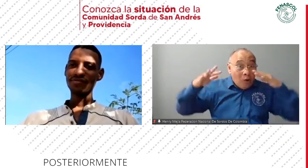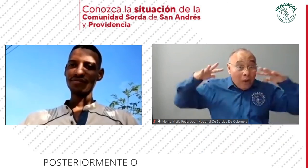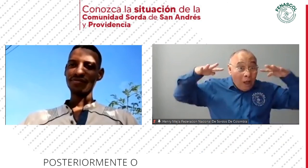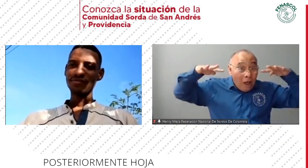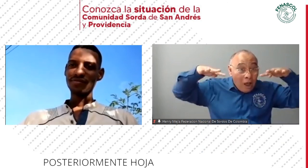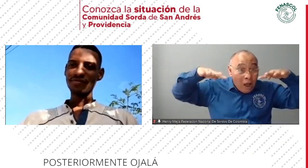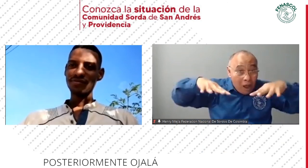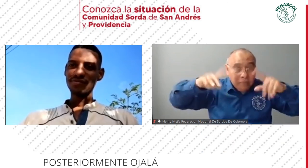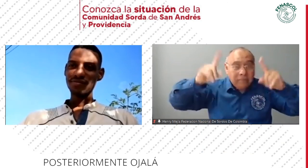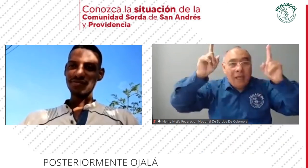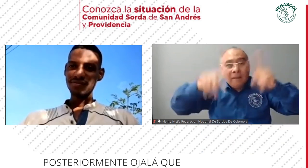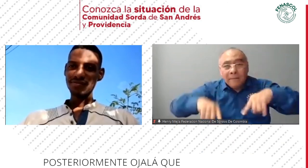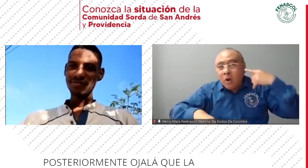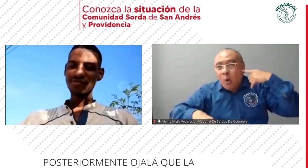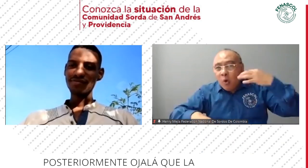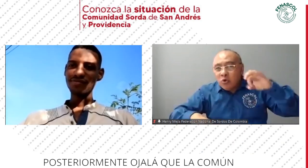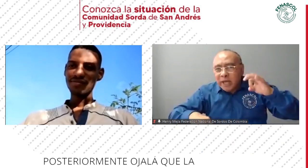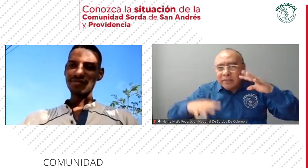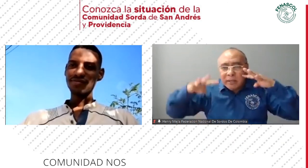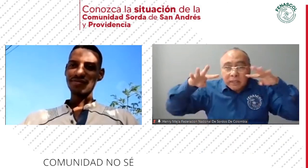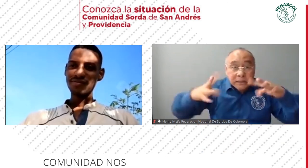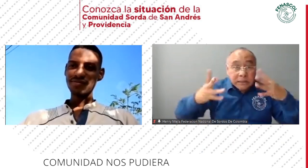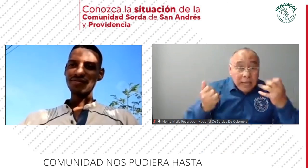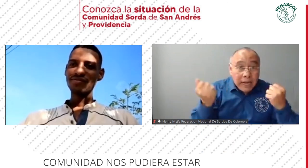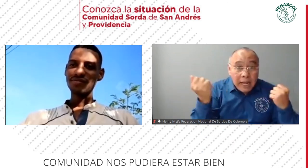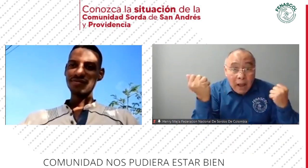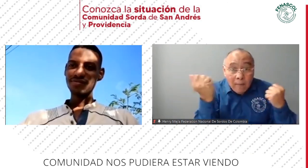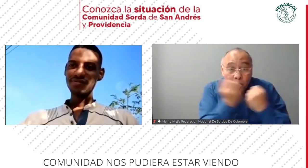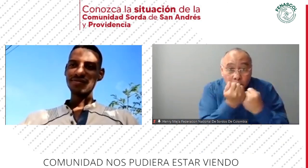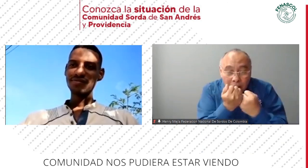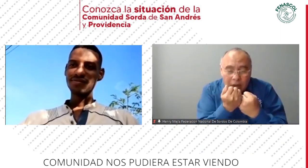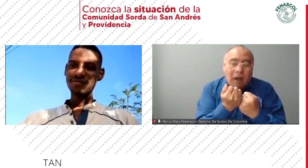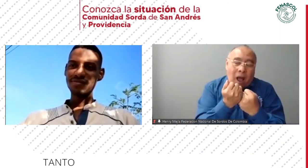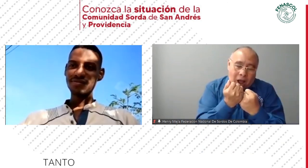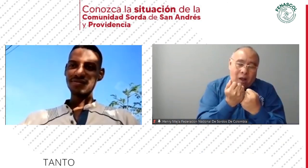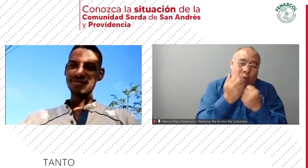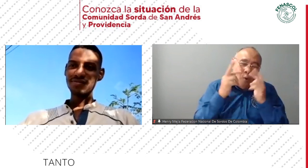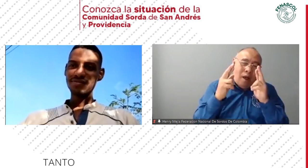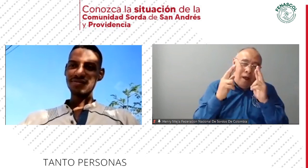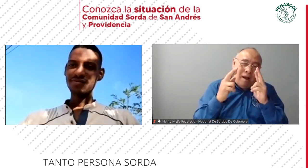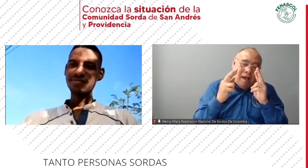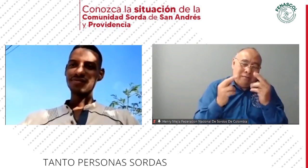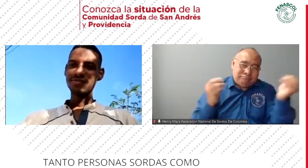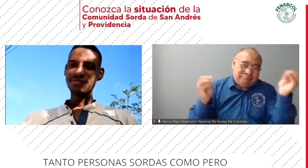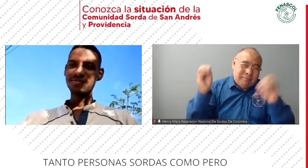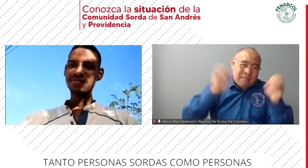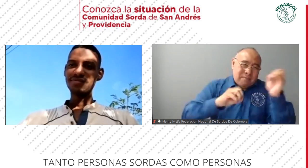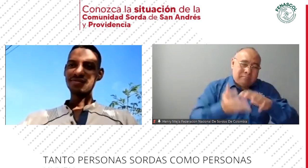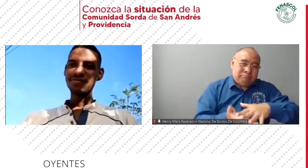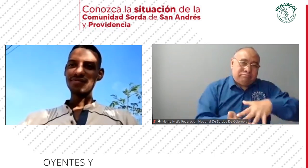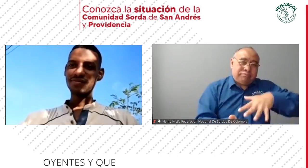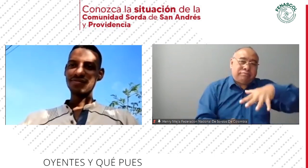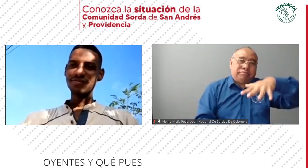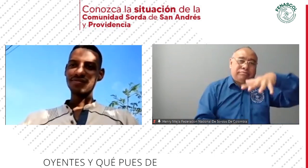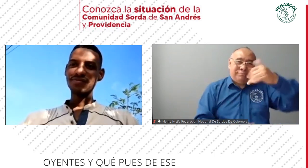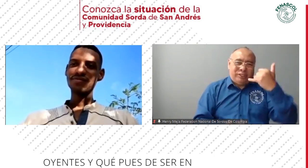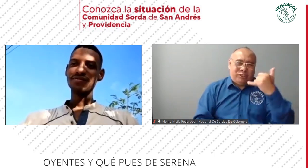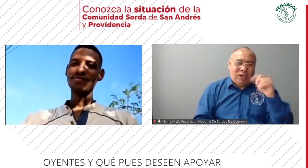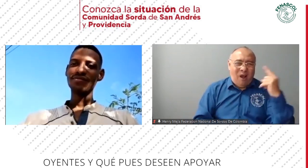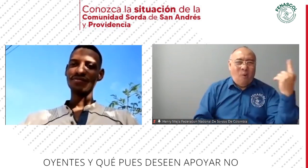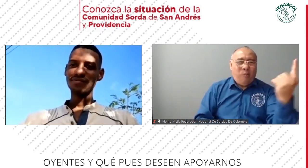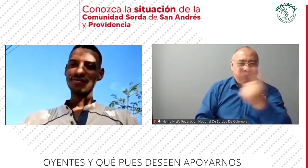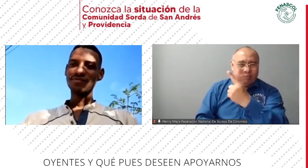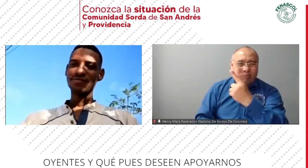ojalá que la comunidad nos pudiera estar viendo tanto personas sordas como personas oyentes y que pues desean